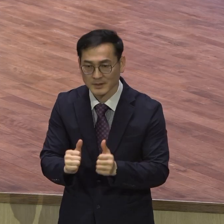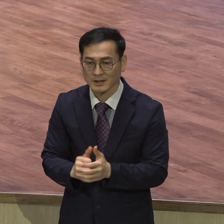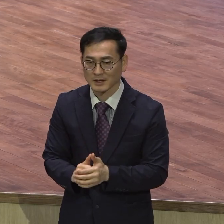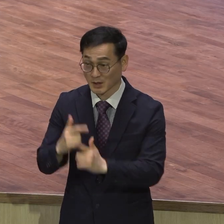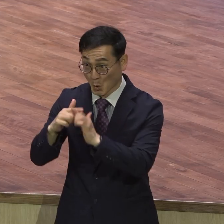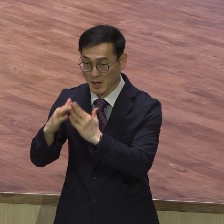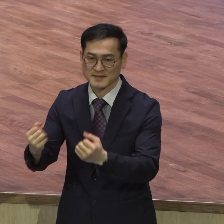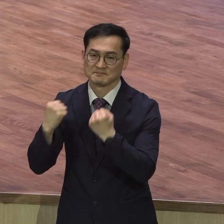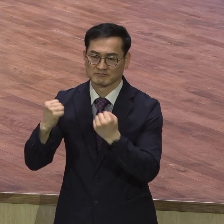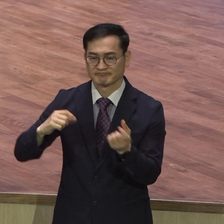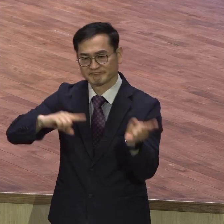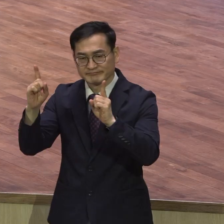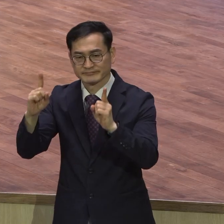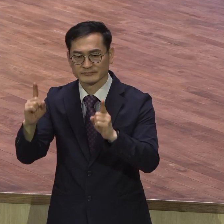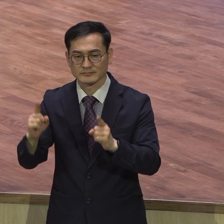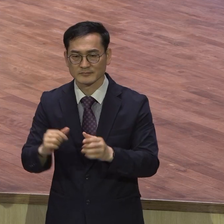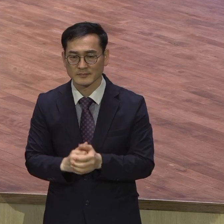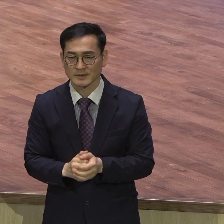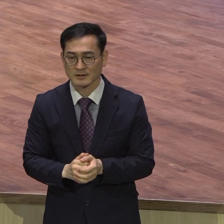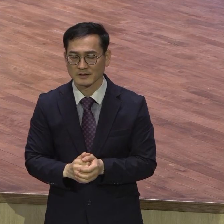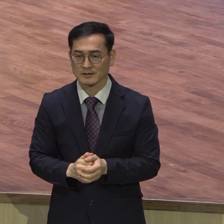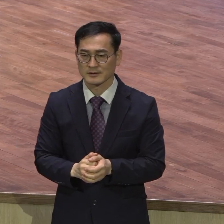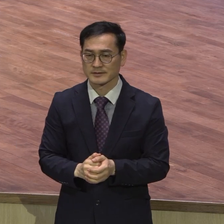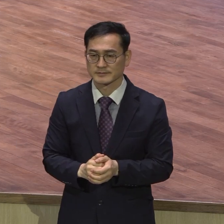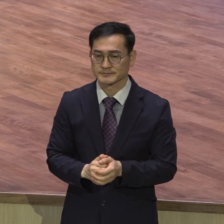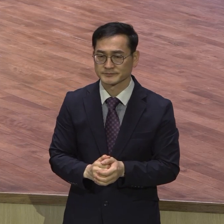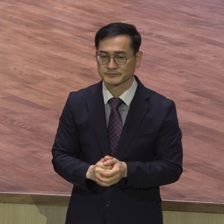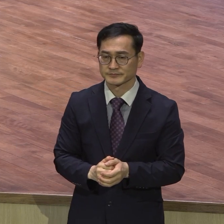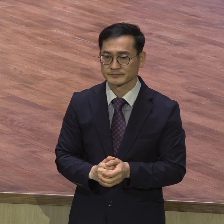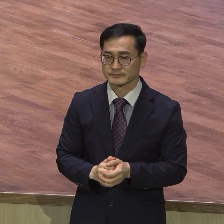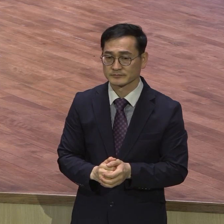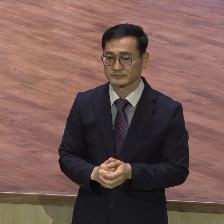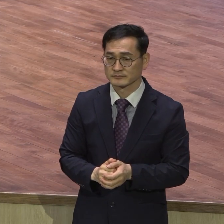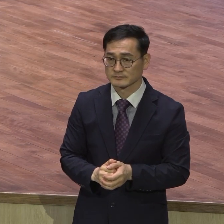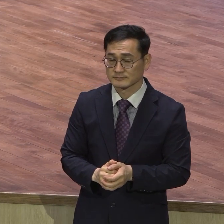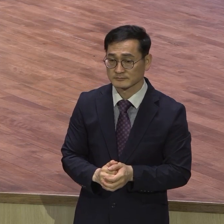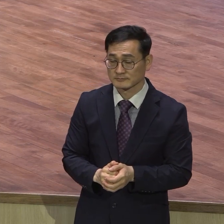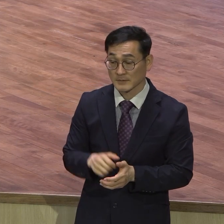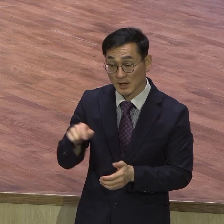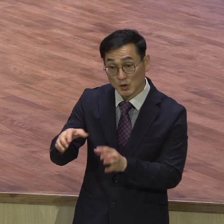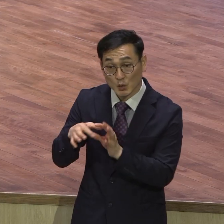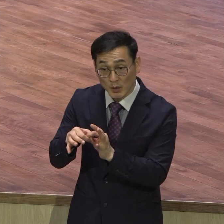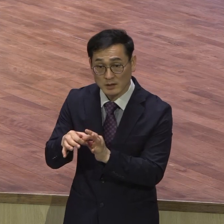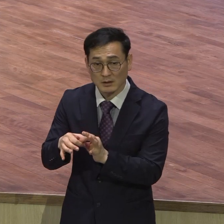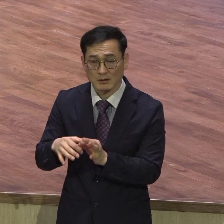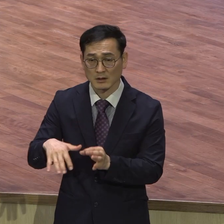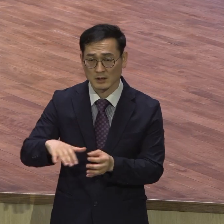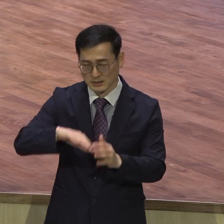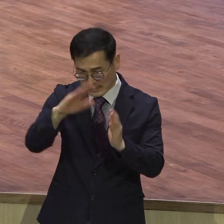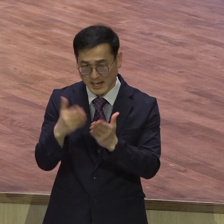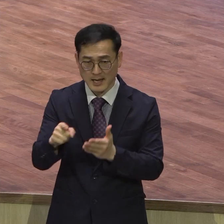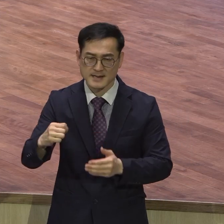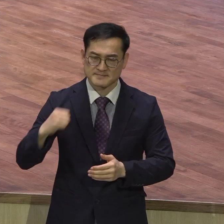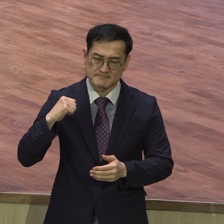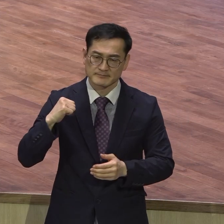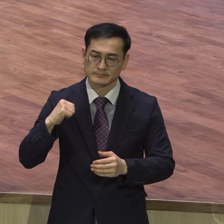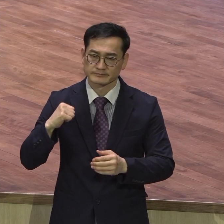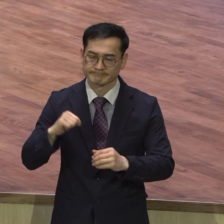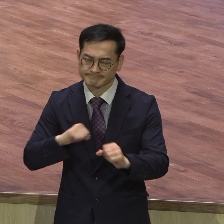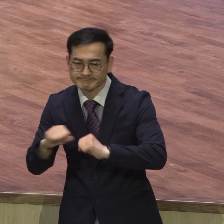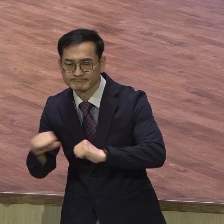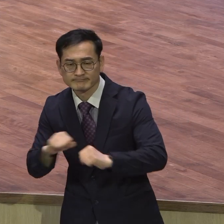정말로 지역이 살아나고 이 직분을 통하여 내가 살고 너가 살고 아멘 그 직분 동안 기도하면 하나님 그 나라와 그 일을